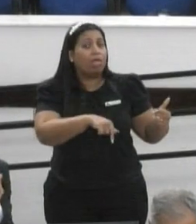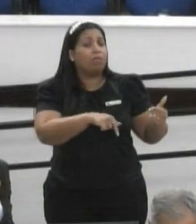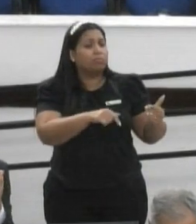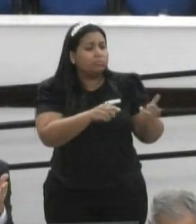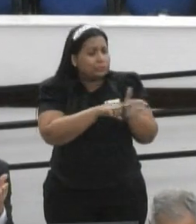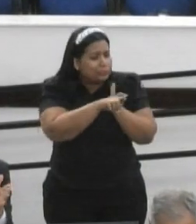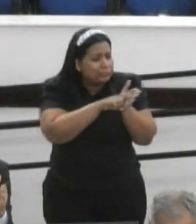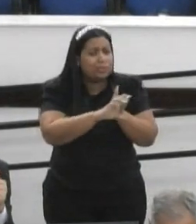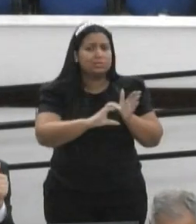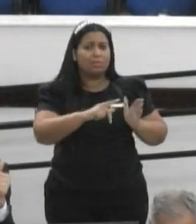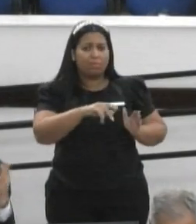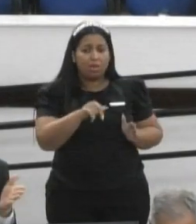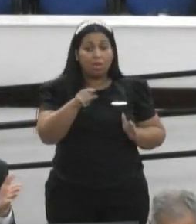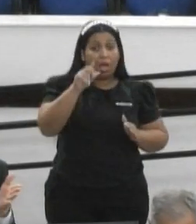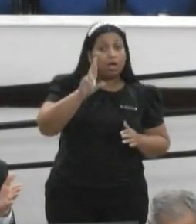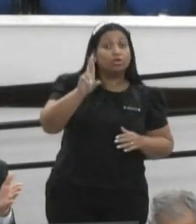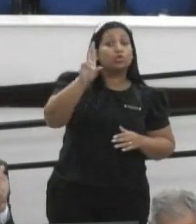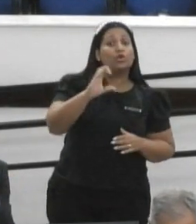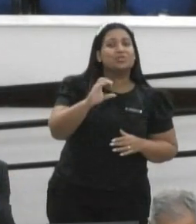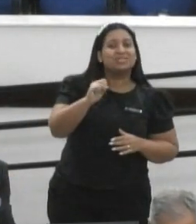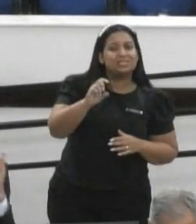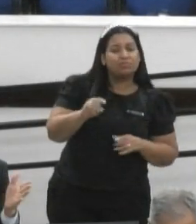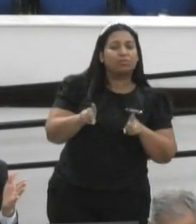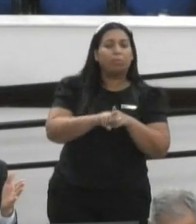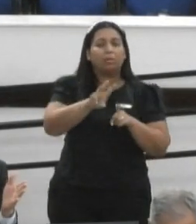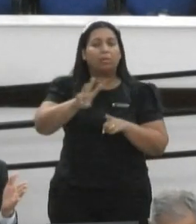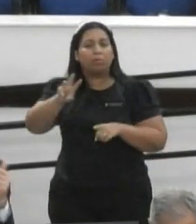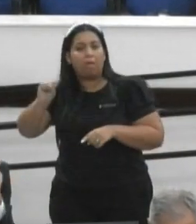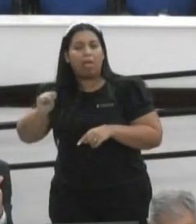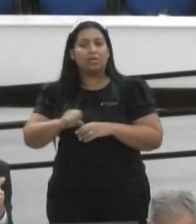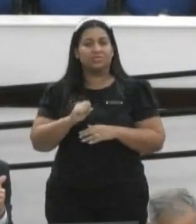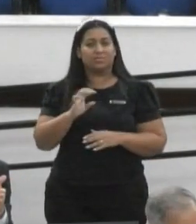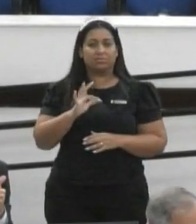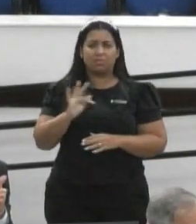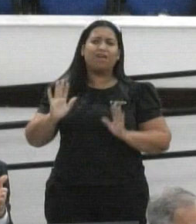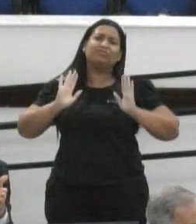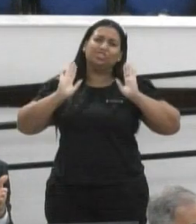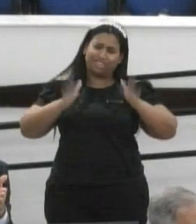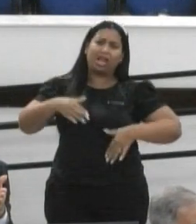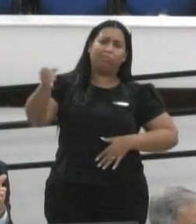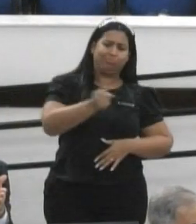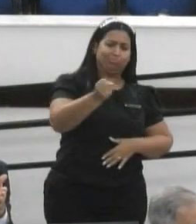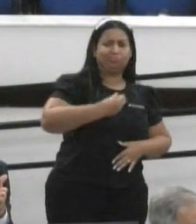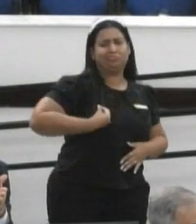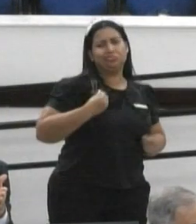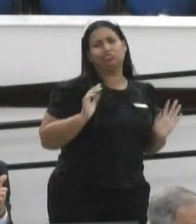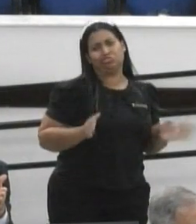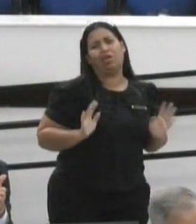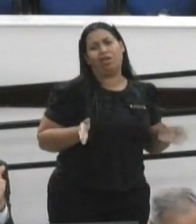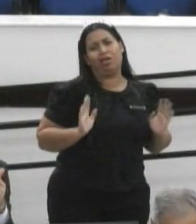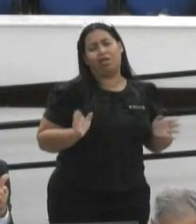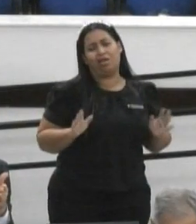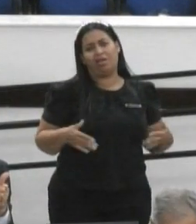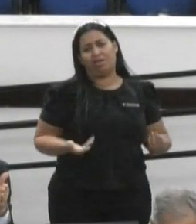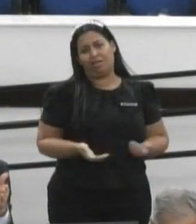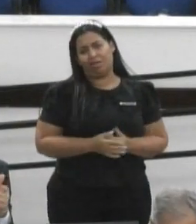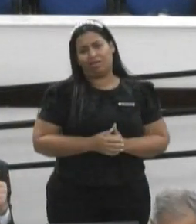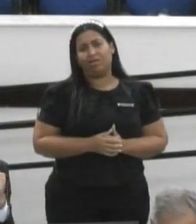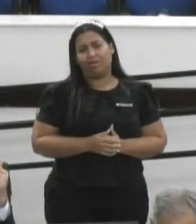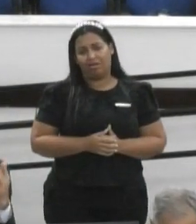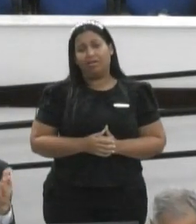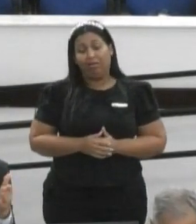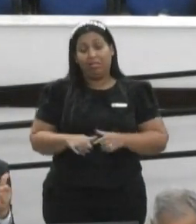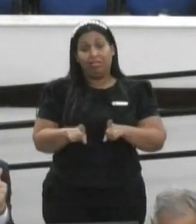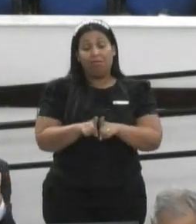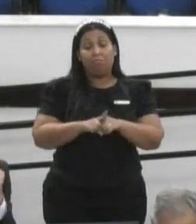CPI, o dono da Cisco, o dono da WWS, dono da Staff, já teria sido convocado aqui. Já teria sido convocado, a